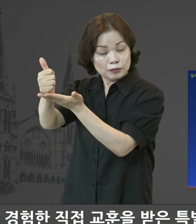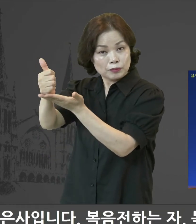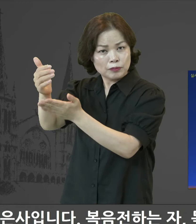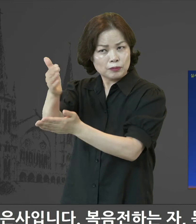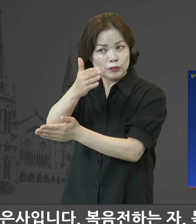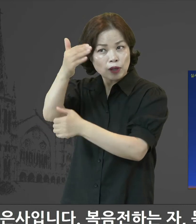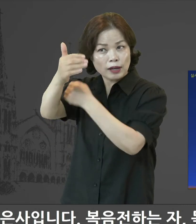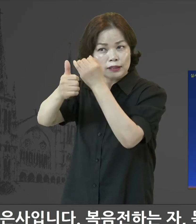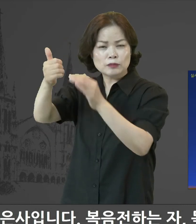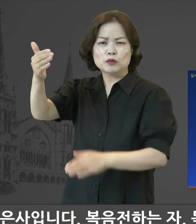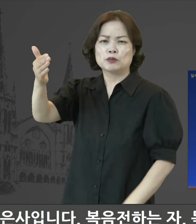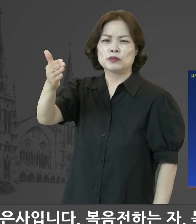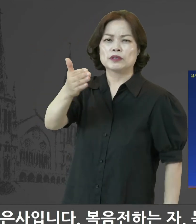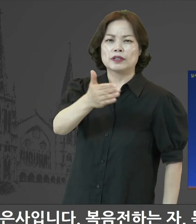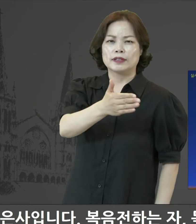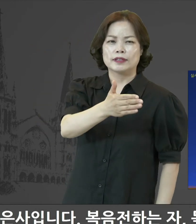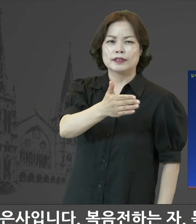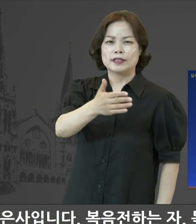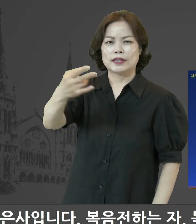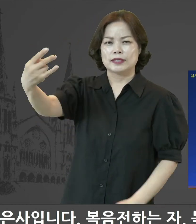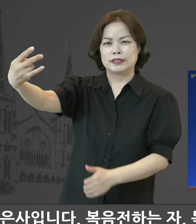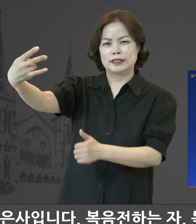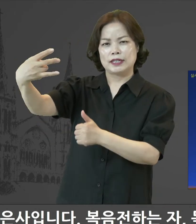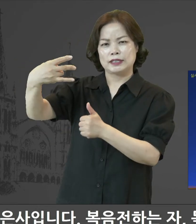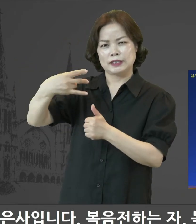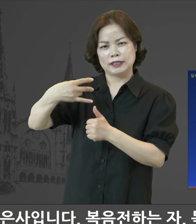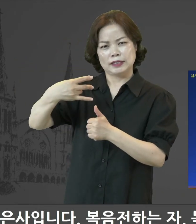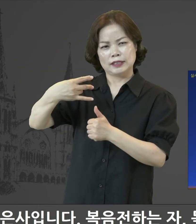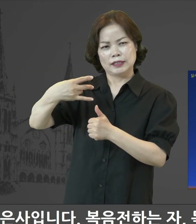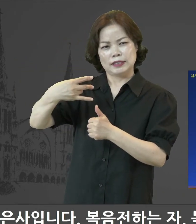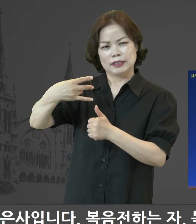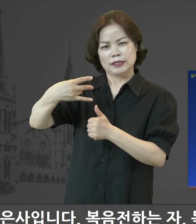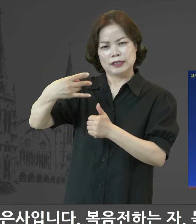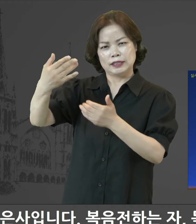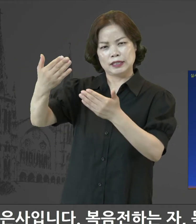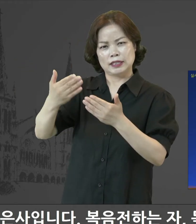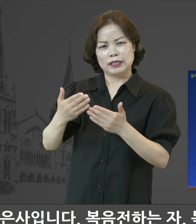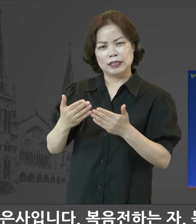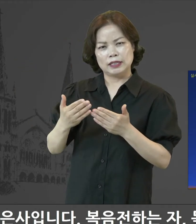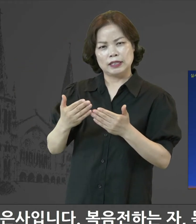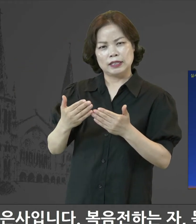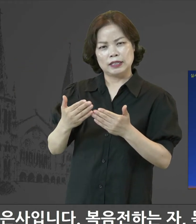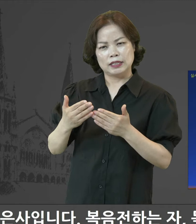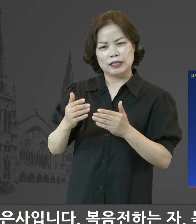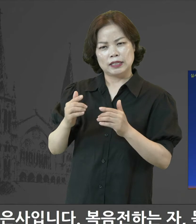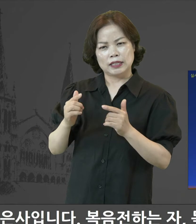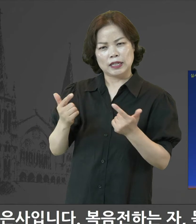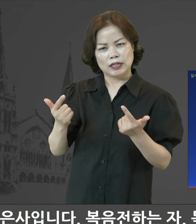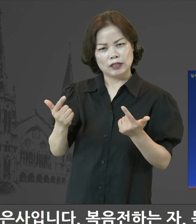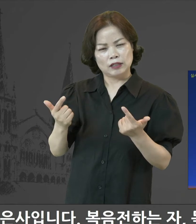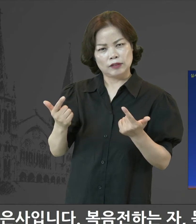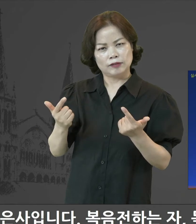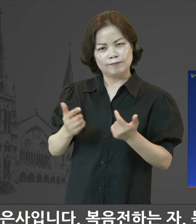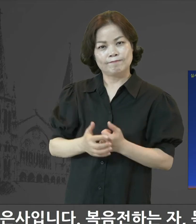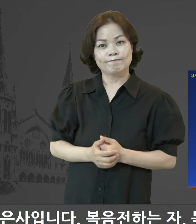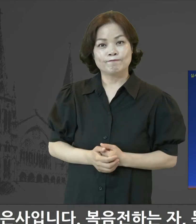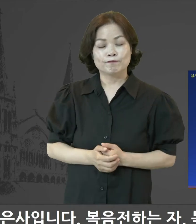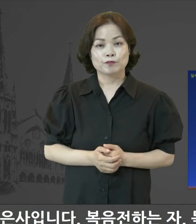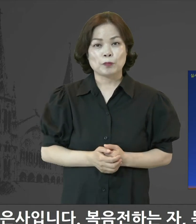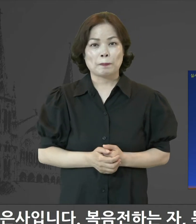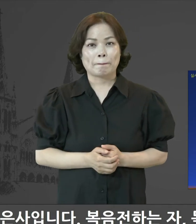예수님으로부터, 하나님으로부터 계시를 받지 않은 분들이라고 구분해 볼 수